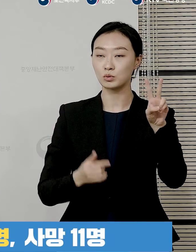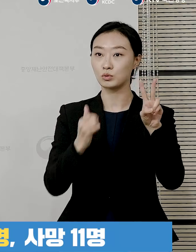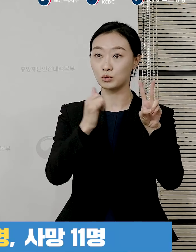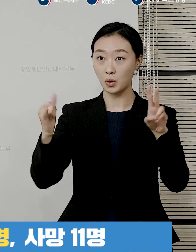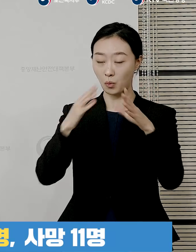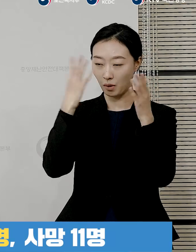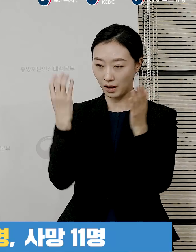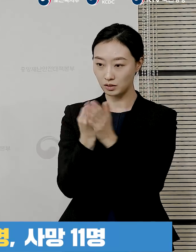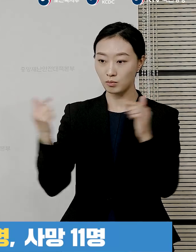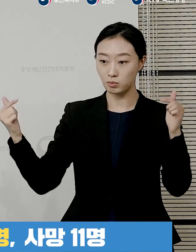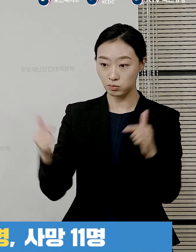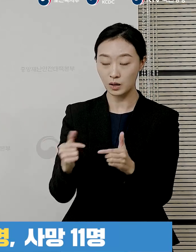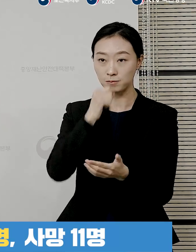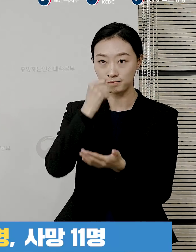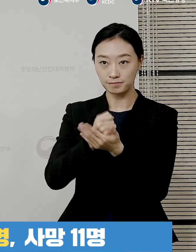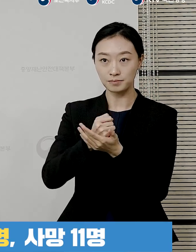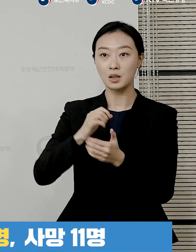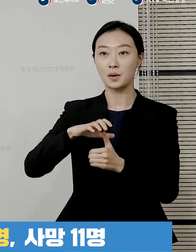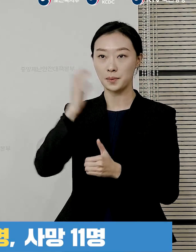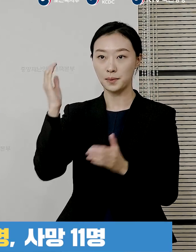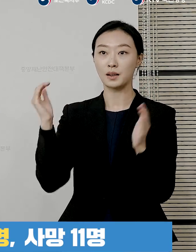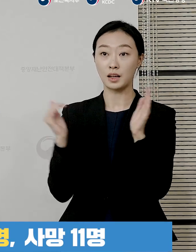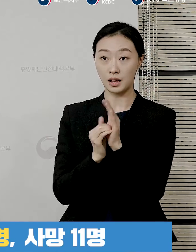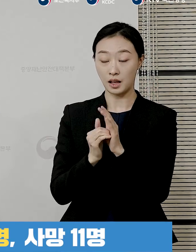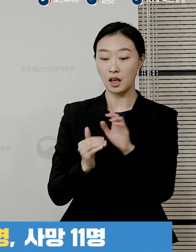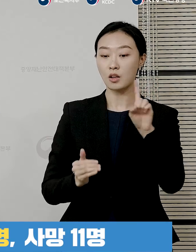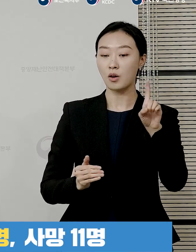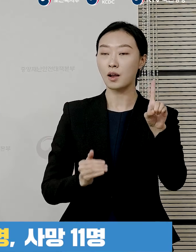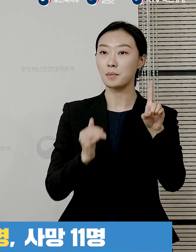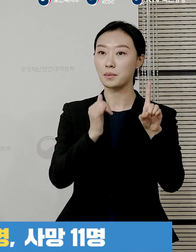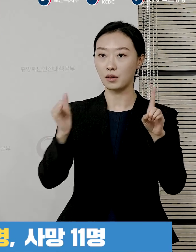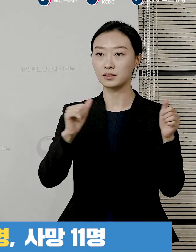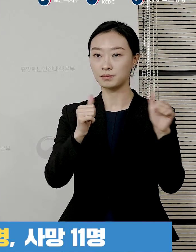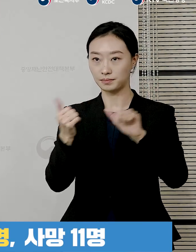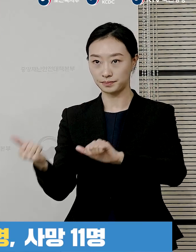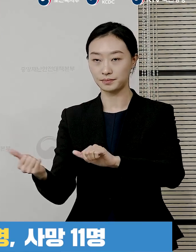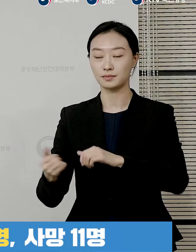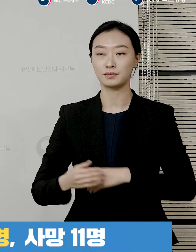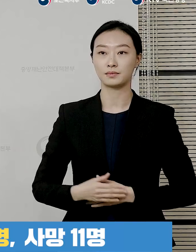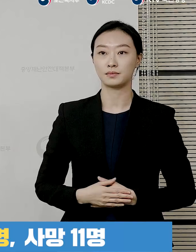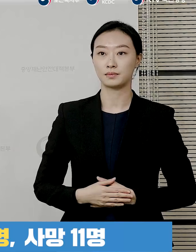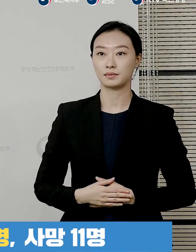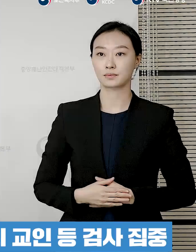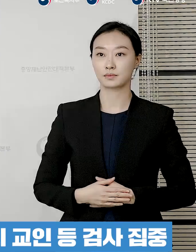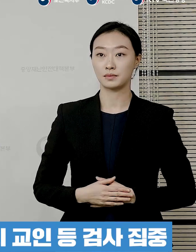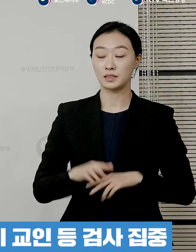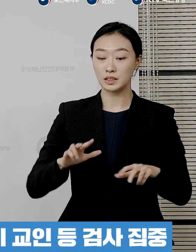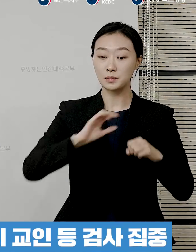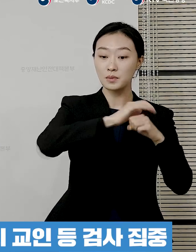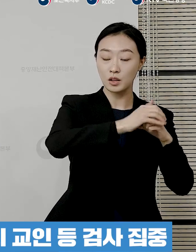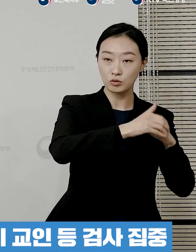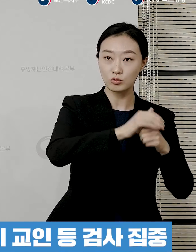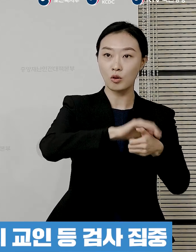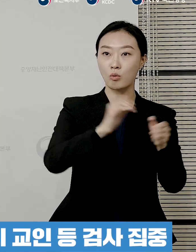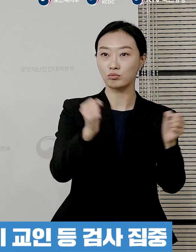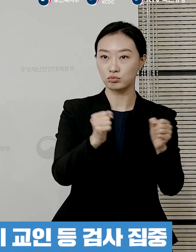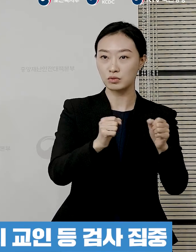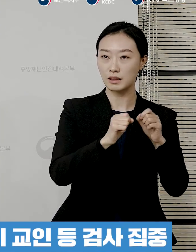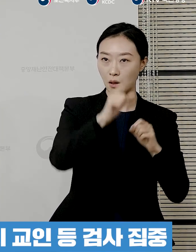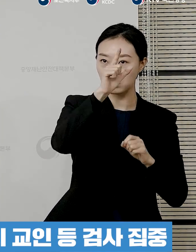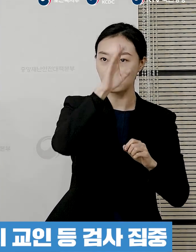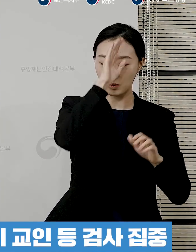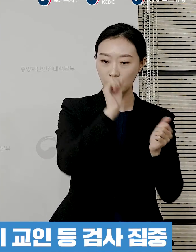1,146명이며 22명이 완치되어 퇴원하였고 11명이 사망하셨습니다. 대다수의 환자는